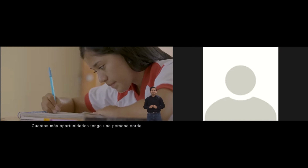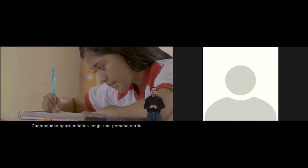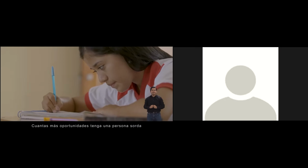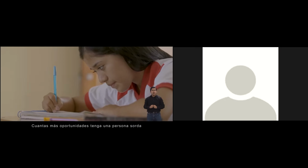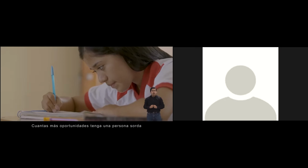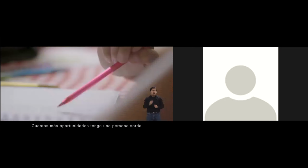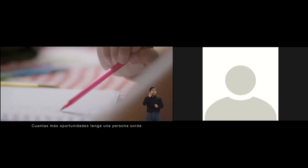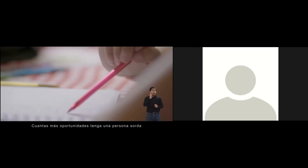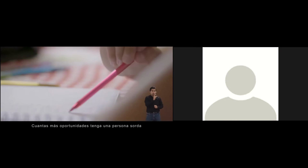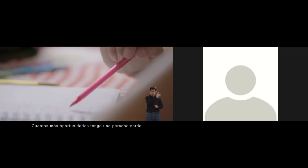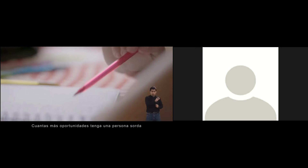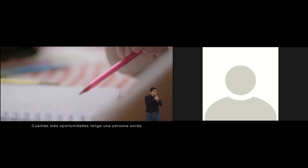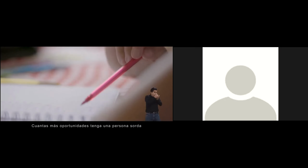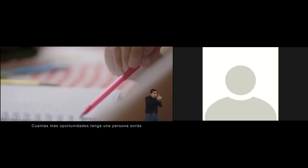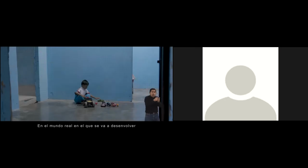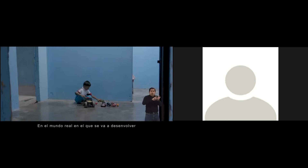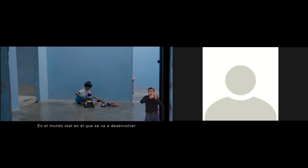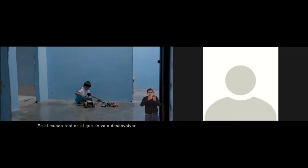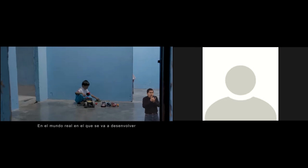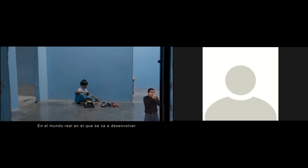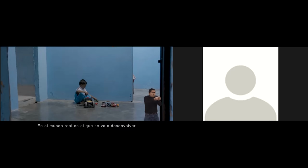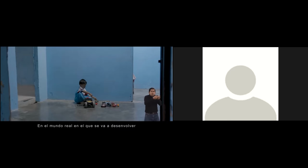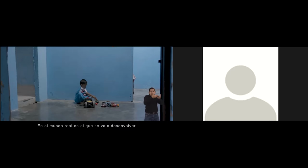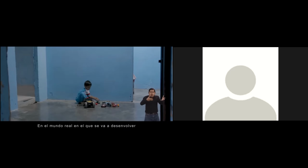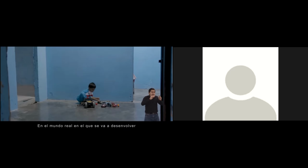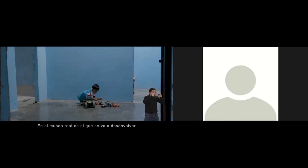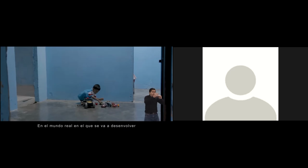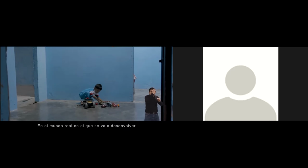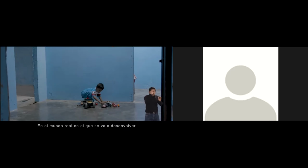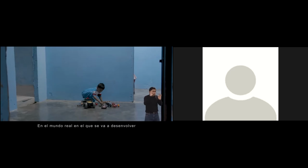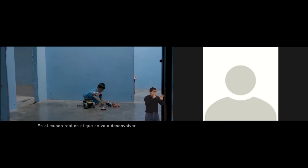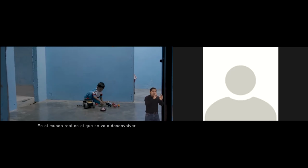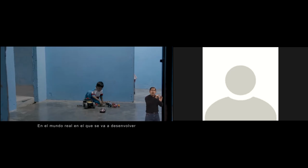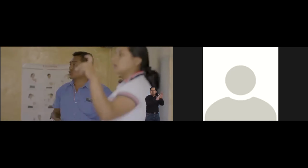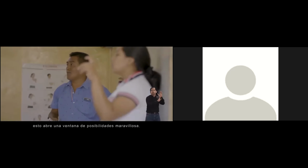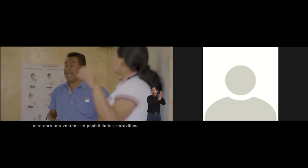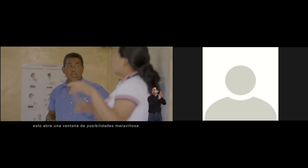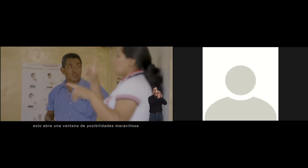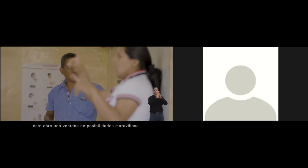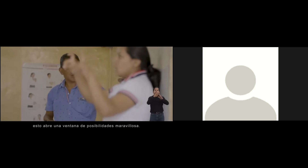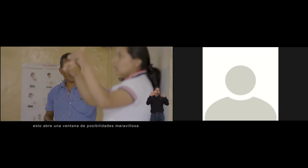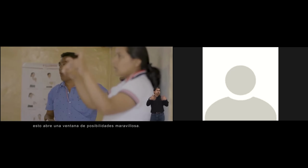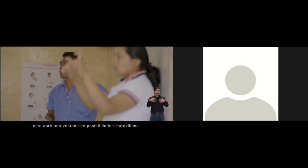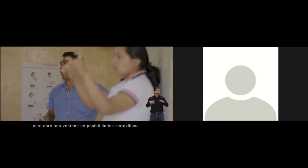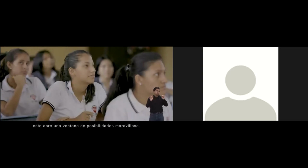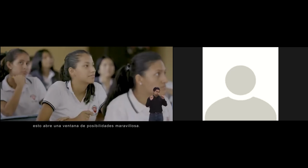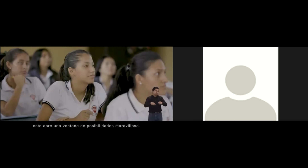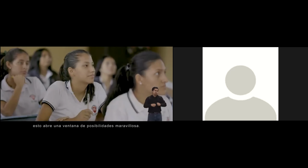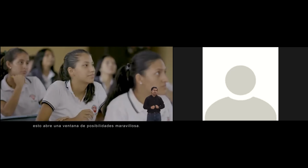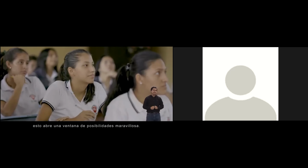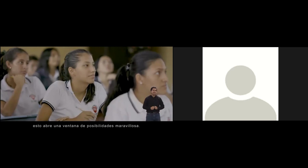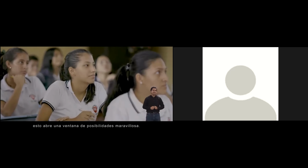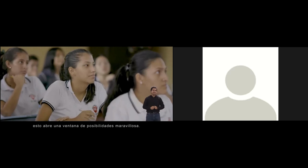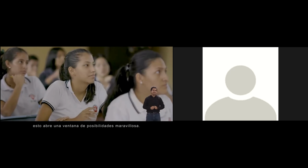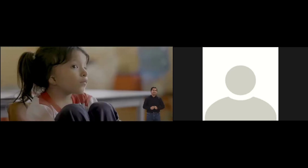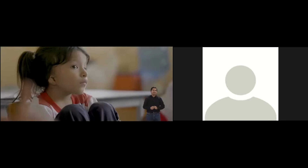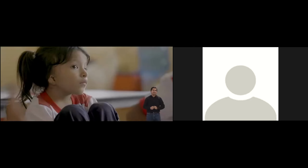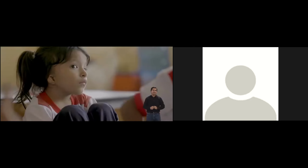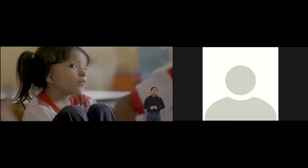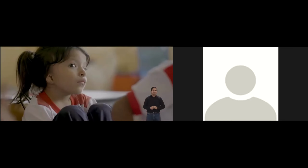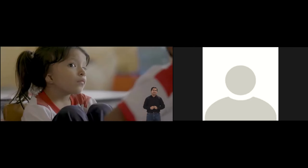Cuanto más oportunidades tenga una persona sorda en el mundo real en el que se va a desenvolver, esto se abre una ventana de oportunidades